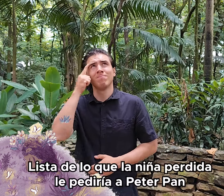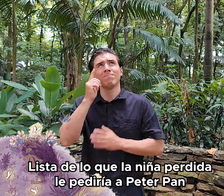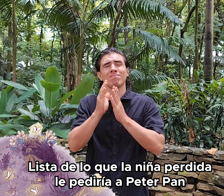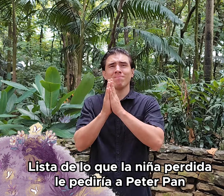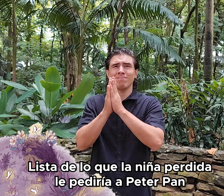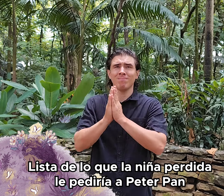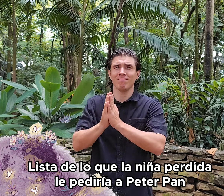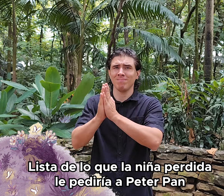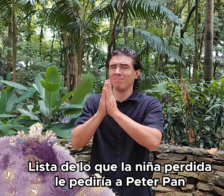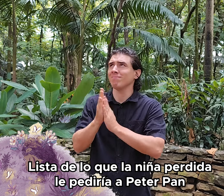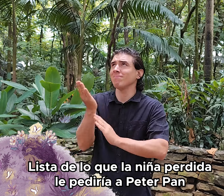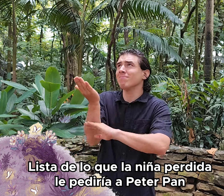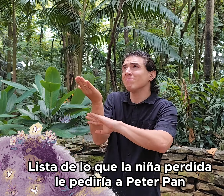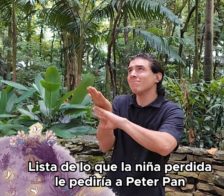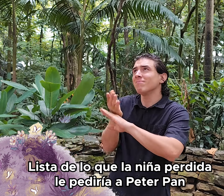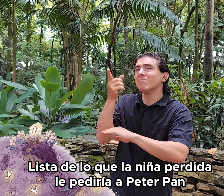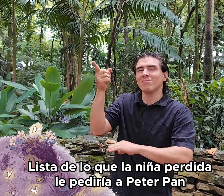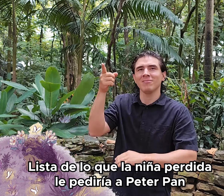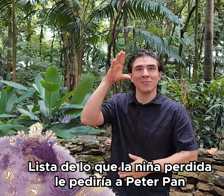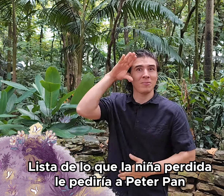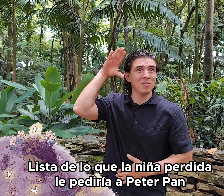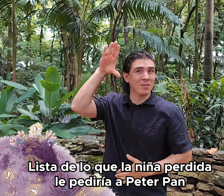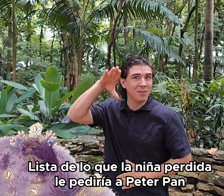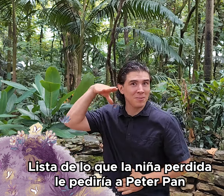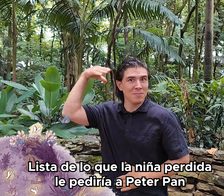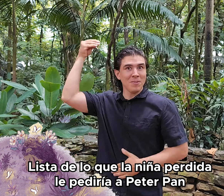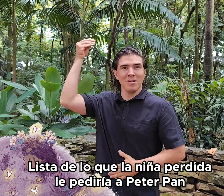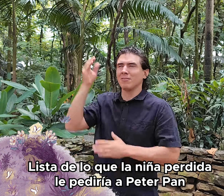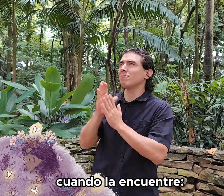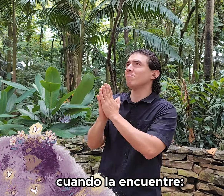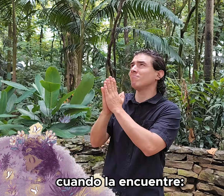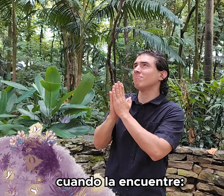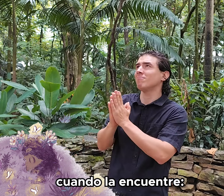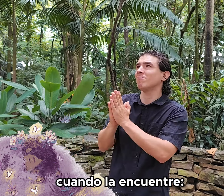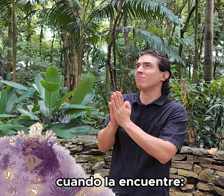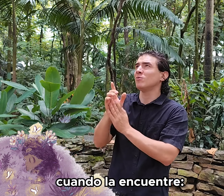Lista de lo que la niña perdida le pediría a Peter Pan cuando la encuentre.